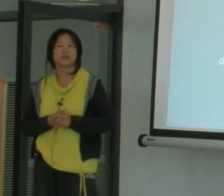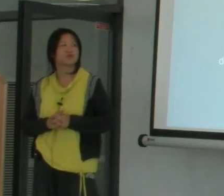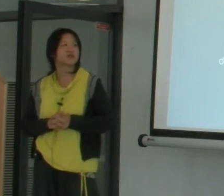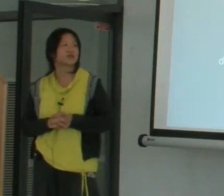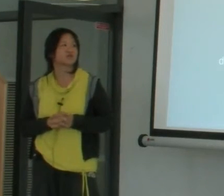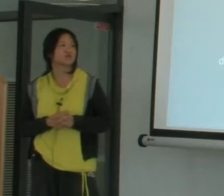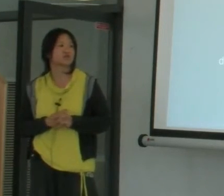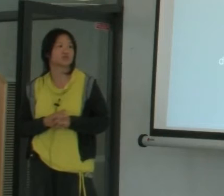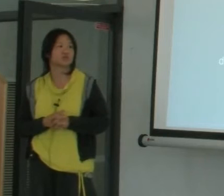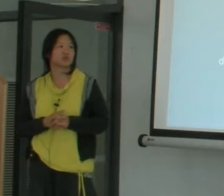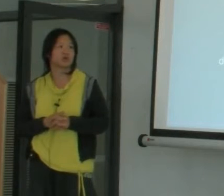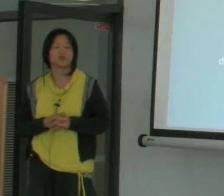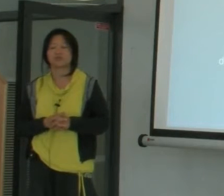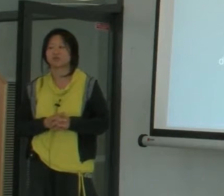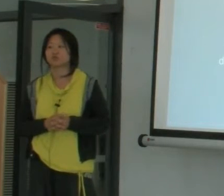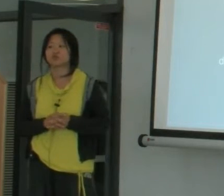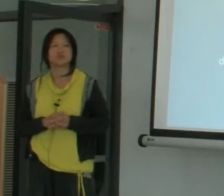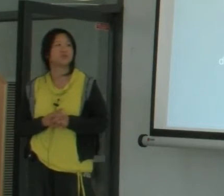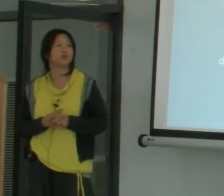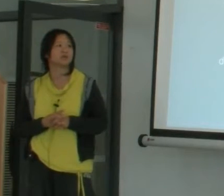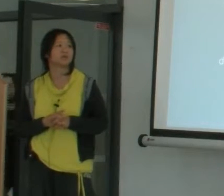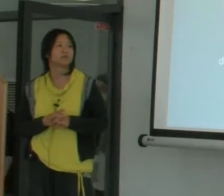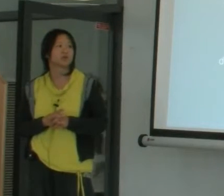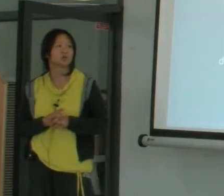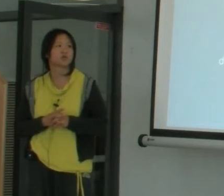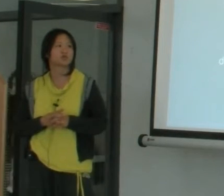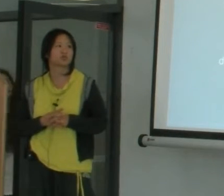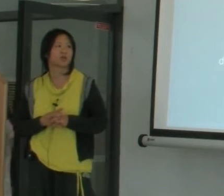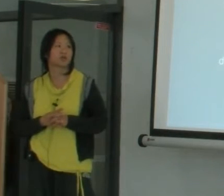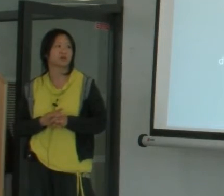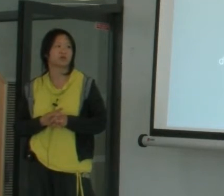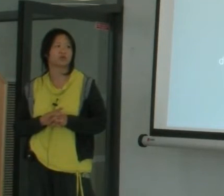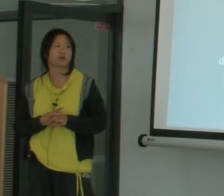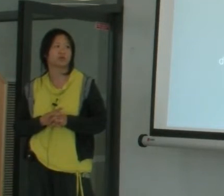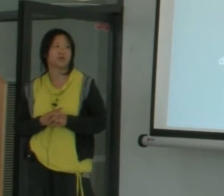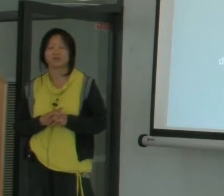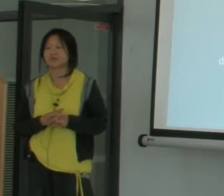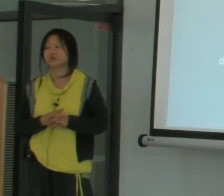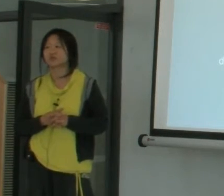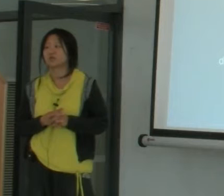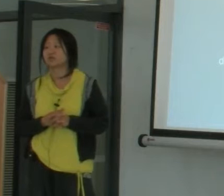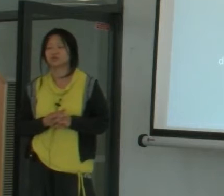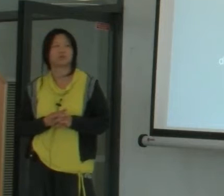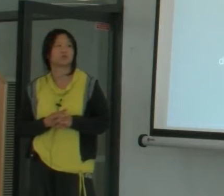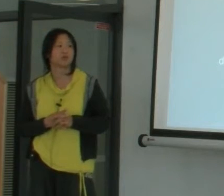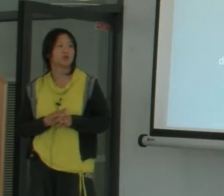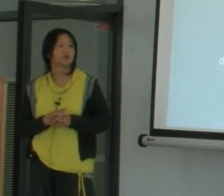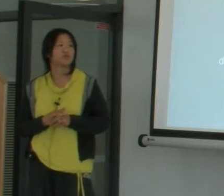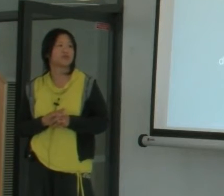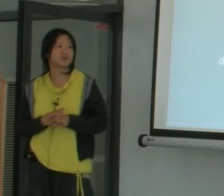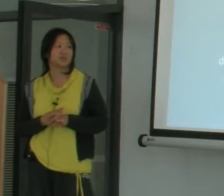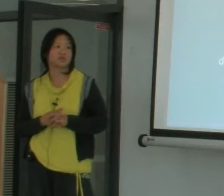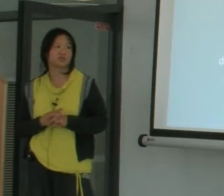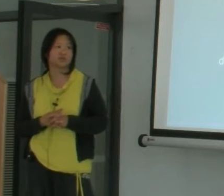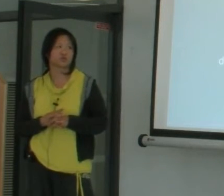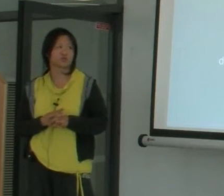Et s'est posé la question de, en l'observant, je me suis dit, mais comment est-ce qu'on pourrait rendre l'apprentissage de la lecture plus